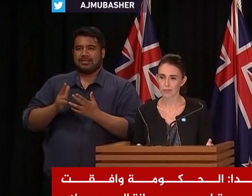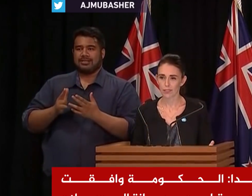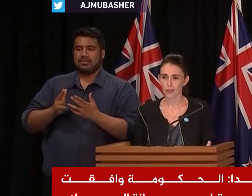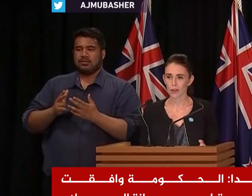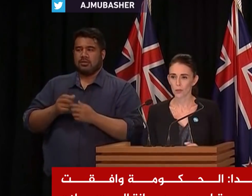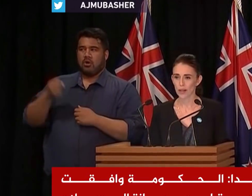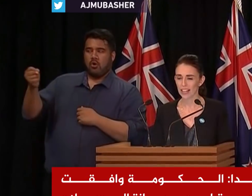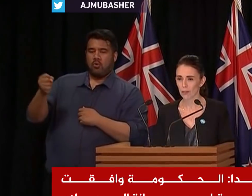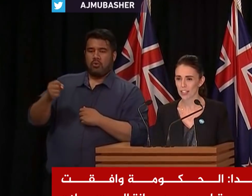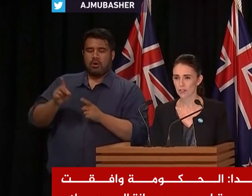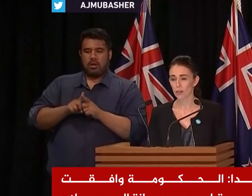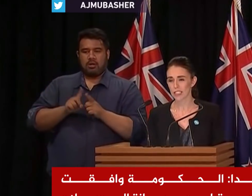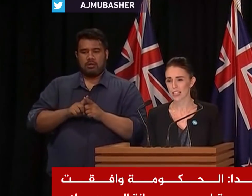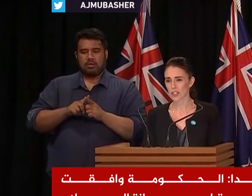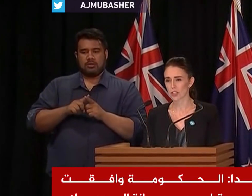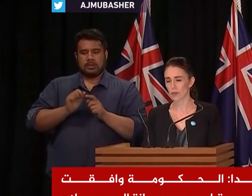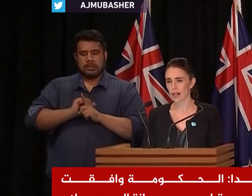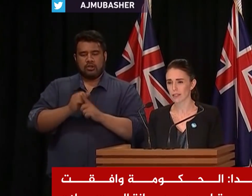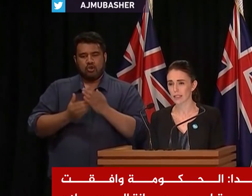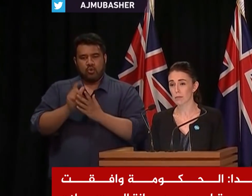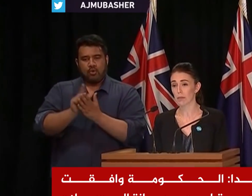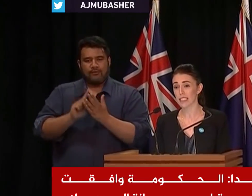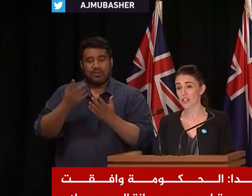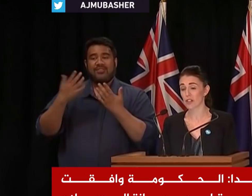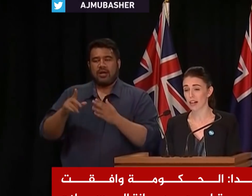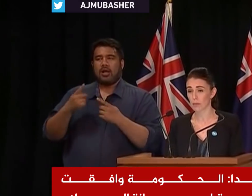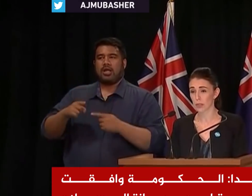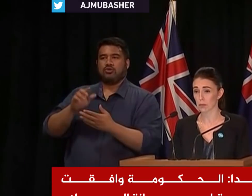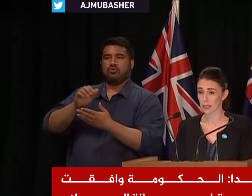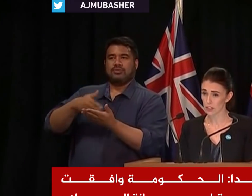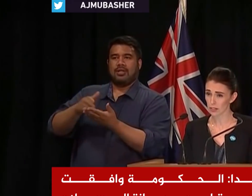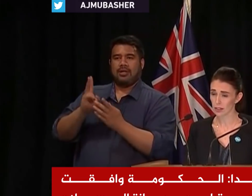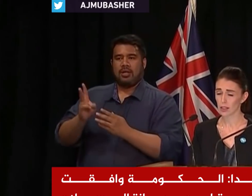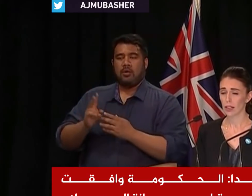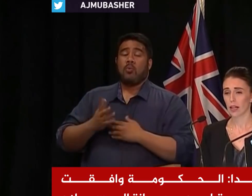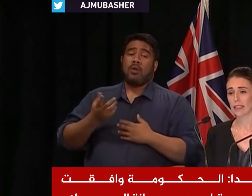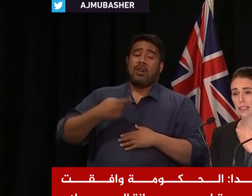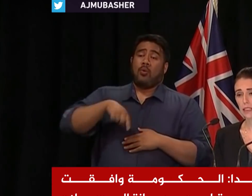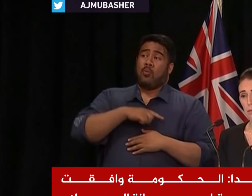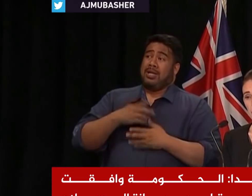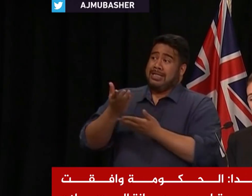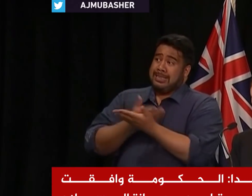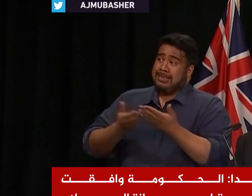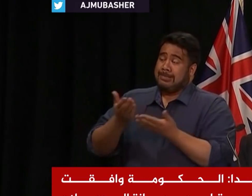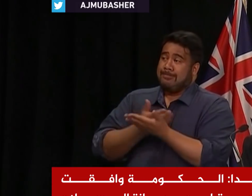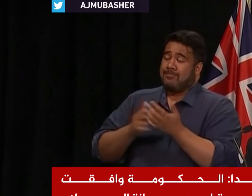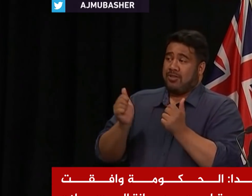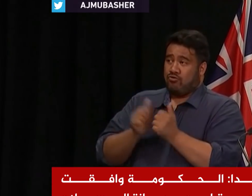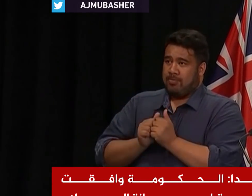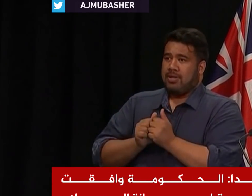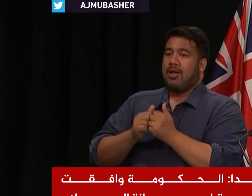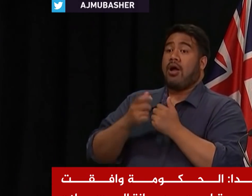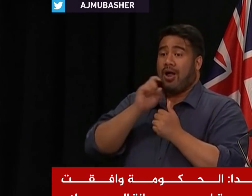السؤال غير مسموع. الإجابة تقول بالطبع كانت لدينا محادثات مختلفة حول